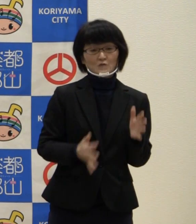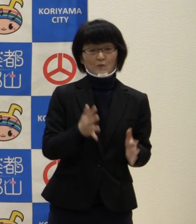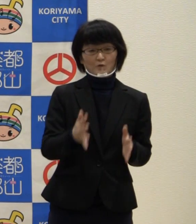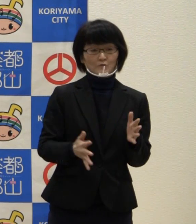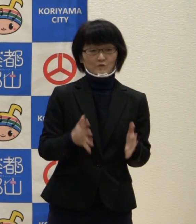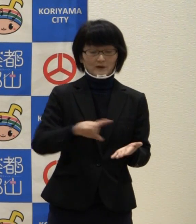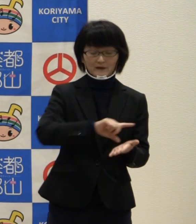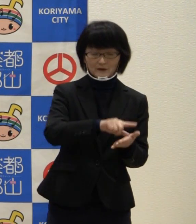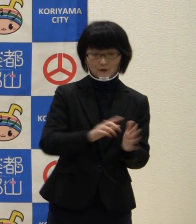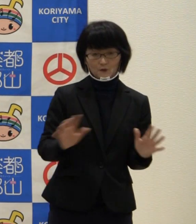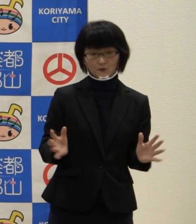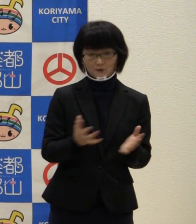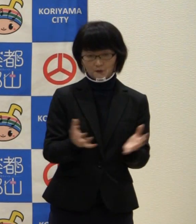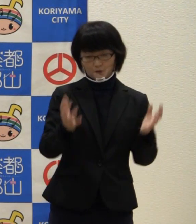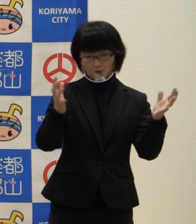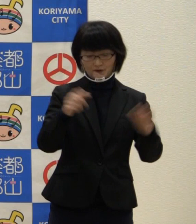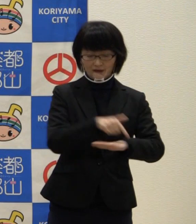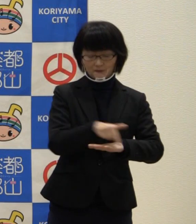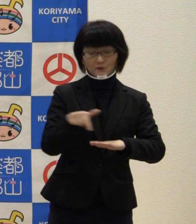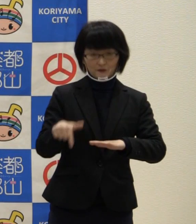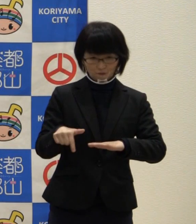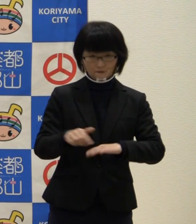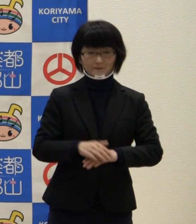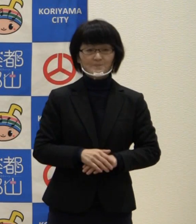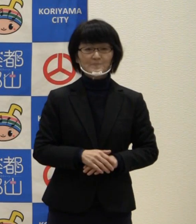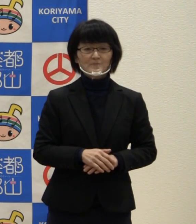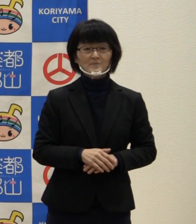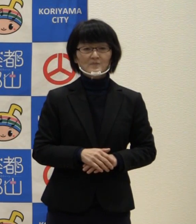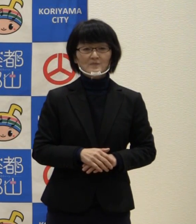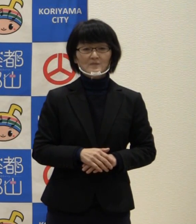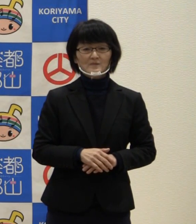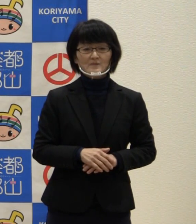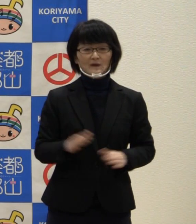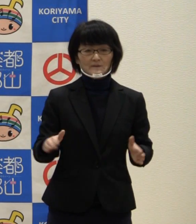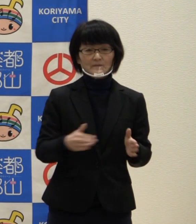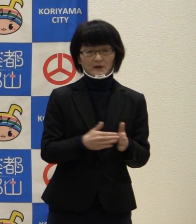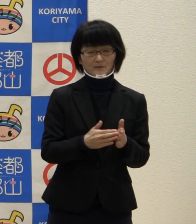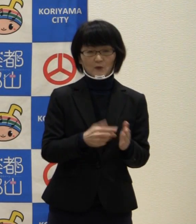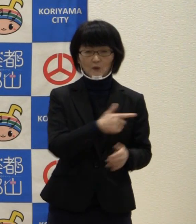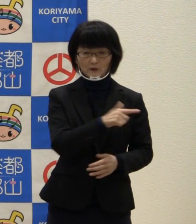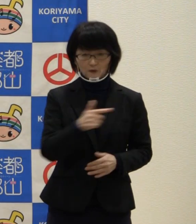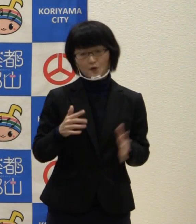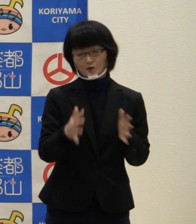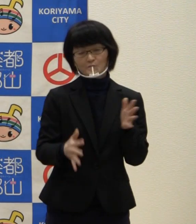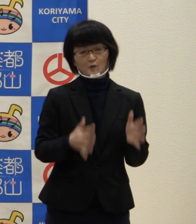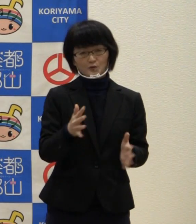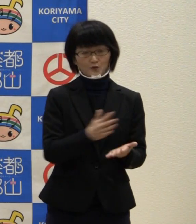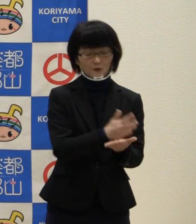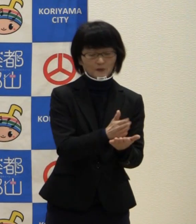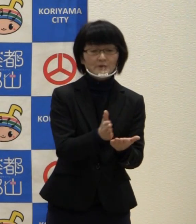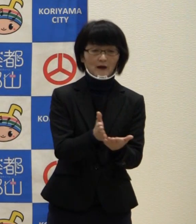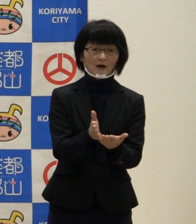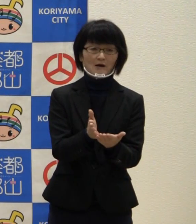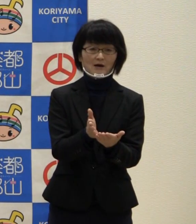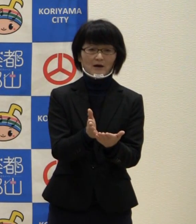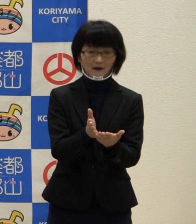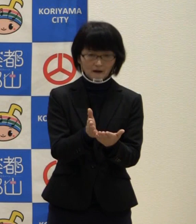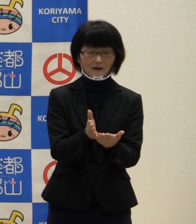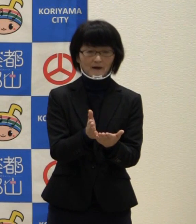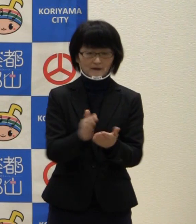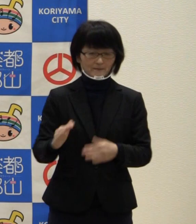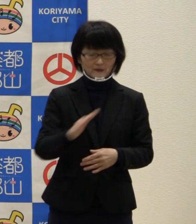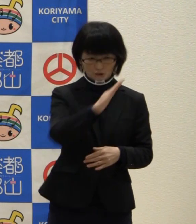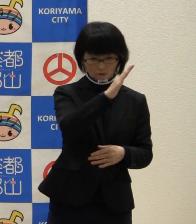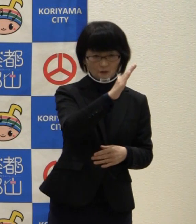スポーツを通じた地方創生プロジェクトでございます。これまでもいろいろスポーツ分野の振